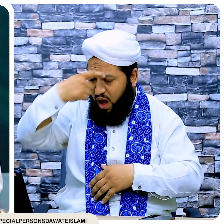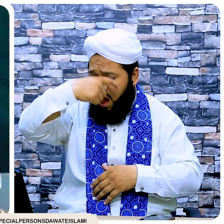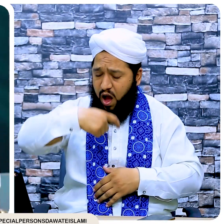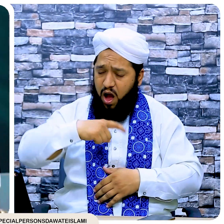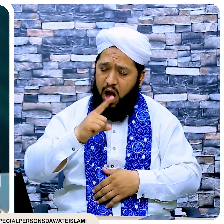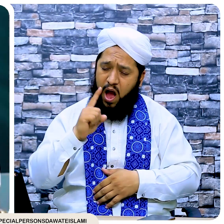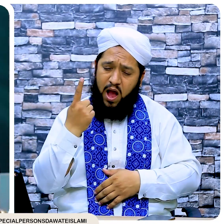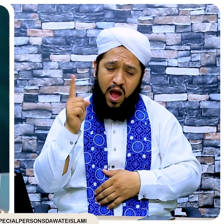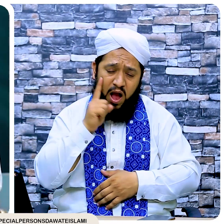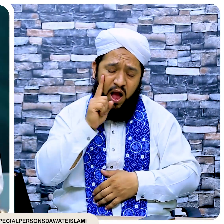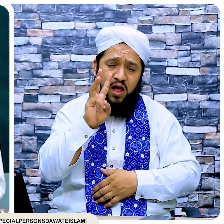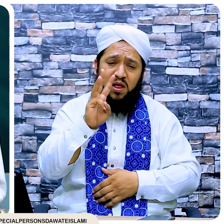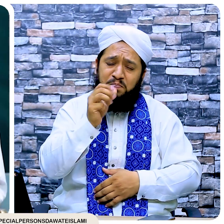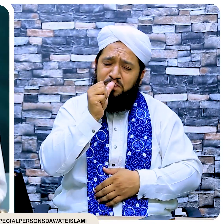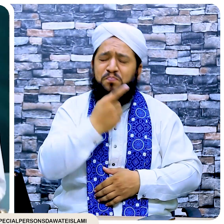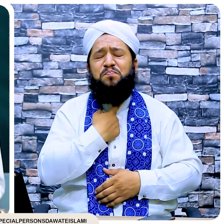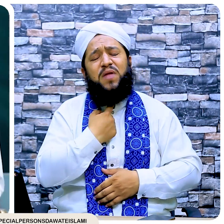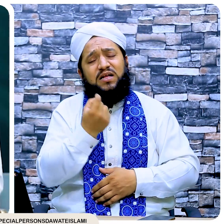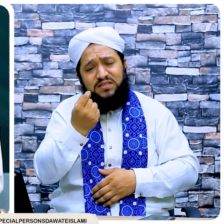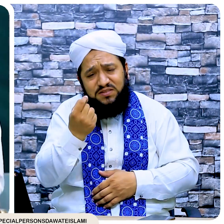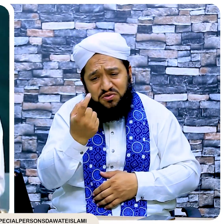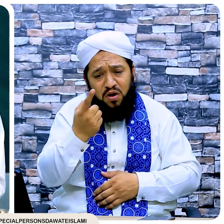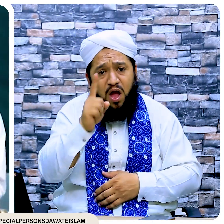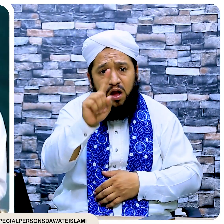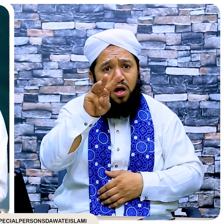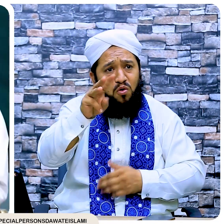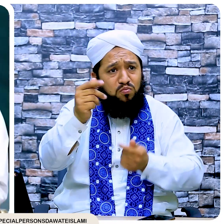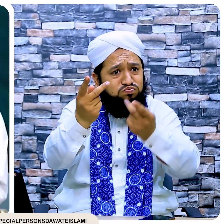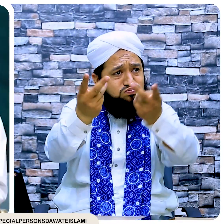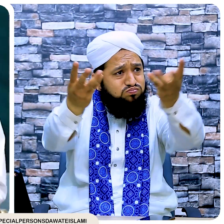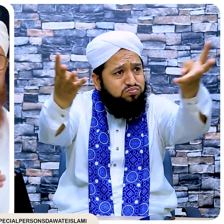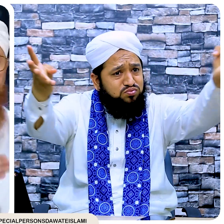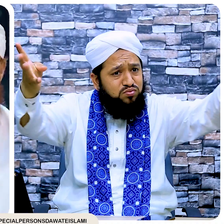حضرت عبد الرحمن و جعفر حضرت عقیل کے بیٹوں نے